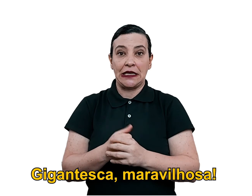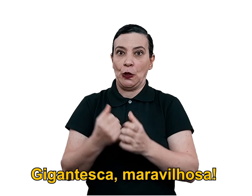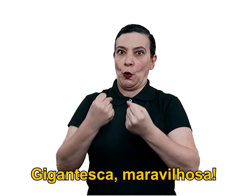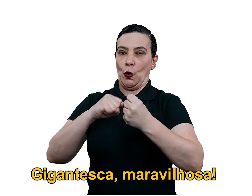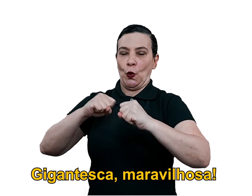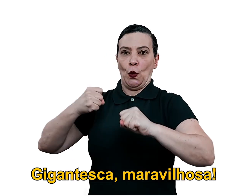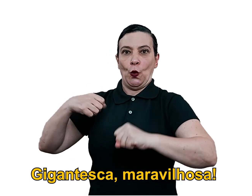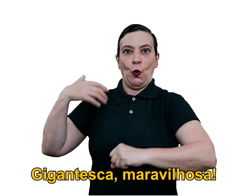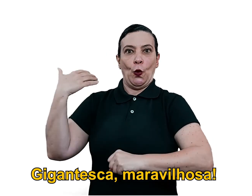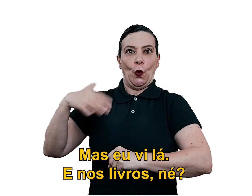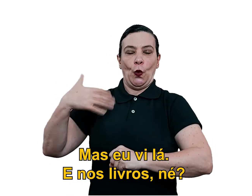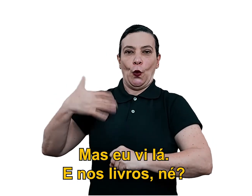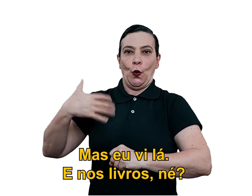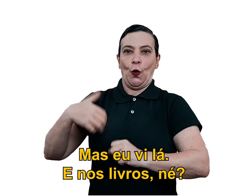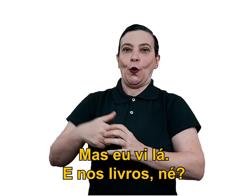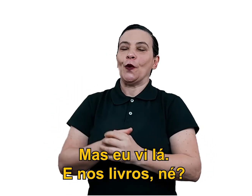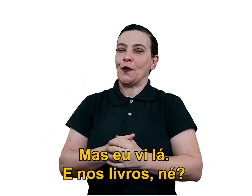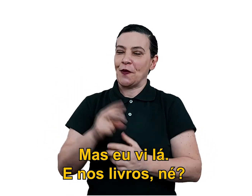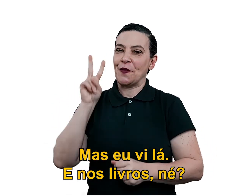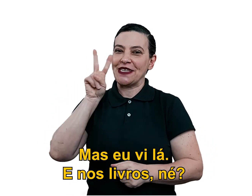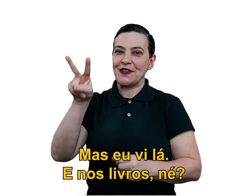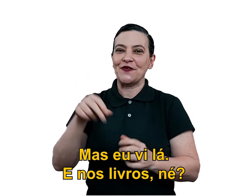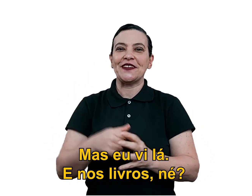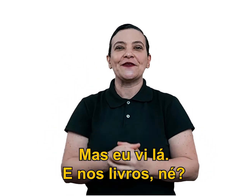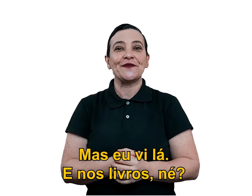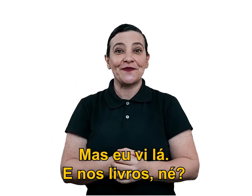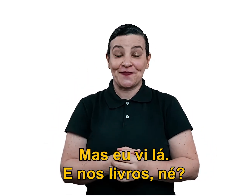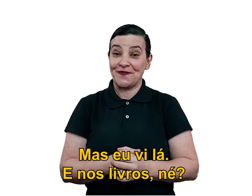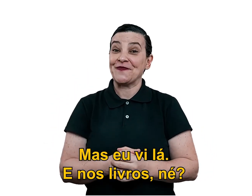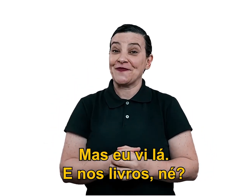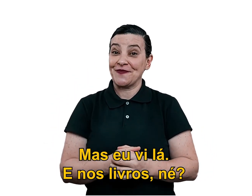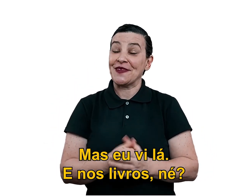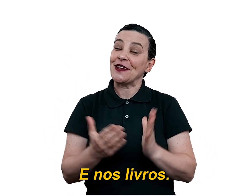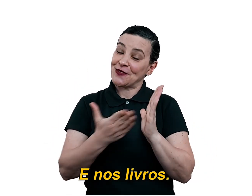Gigantesca, maravilhosa. Mas eu vi lá. E nos livros, né? E nos livros.